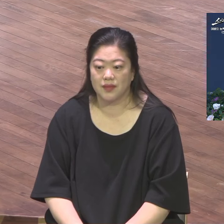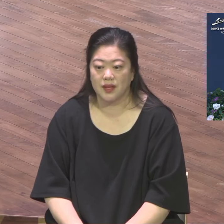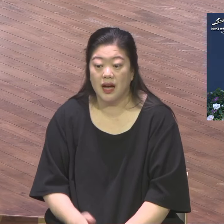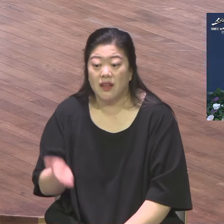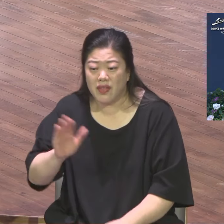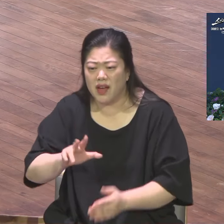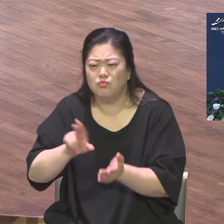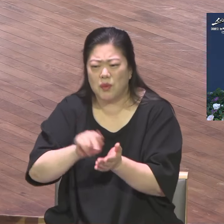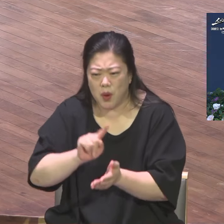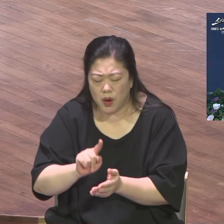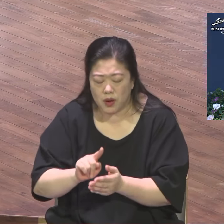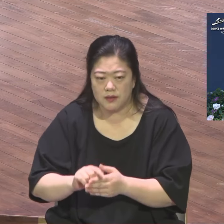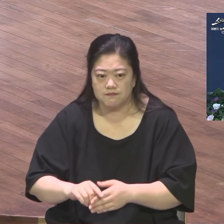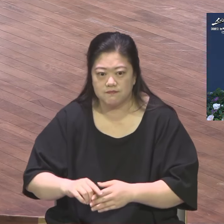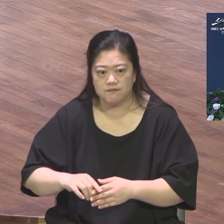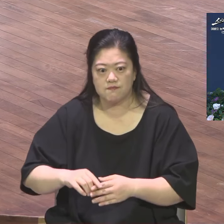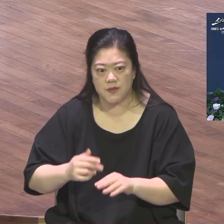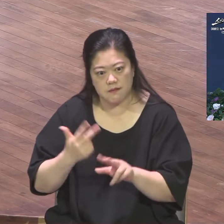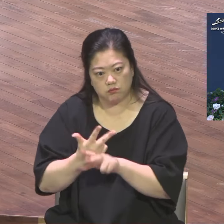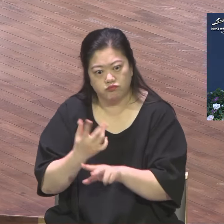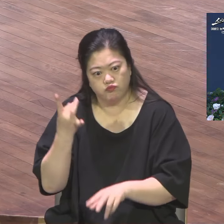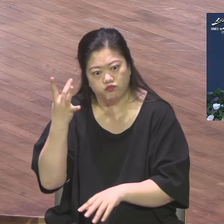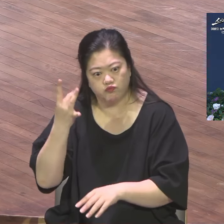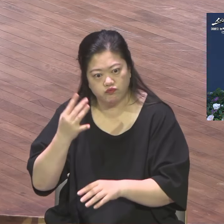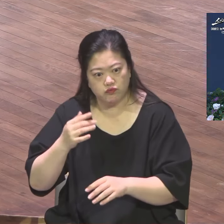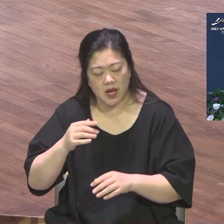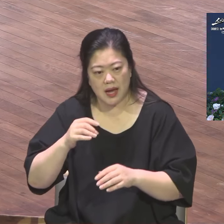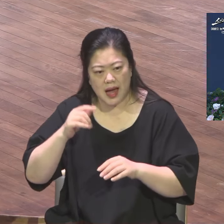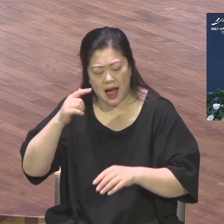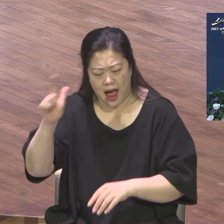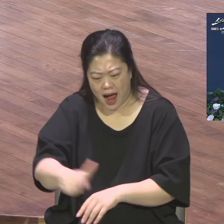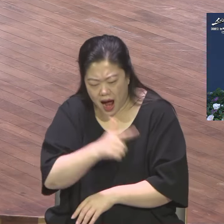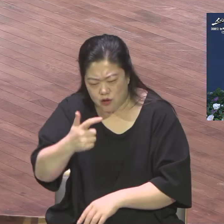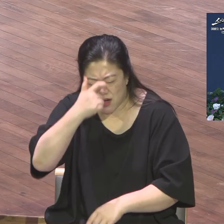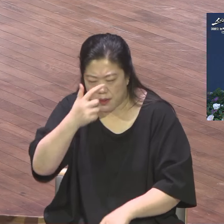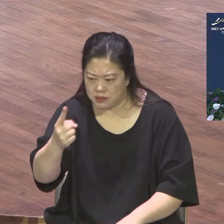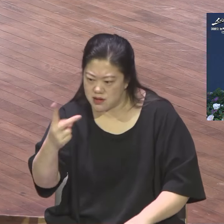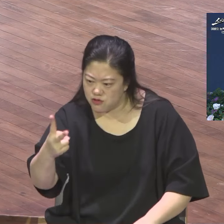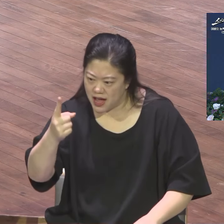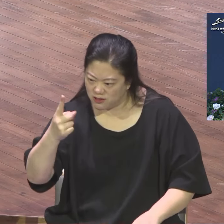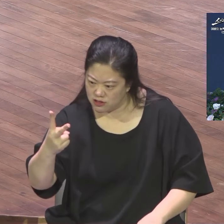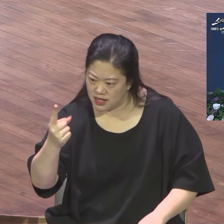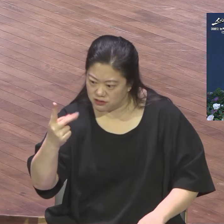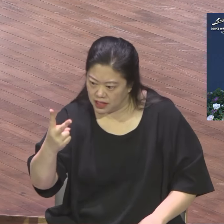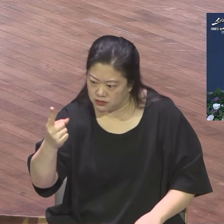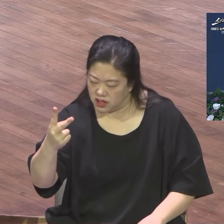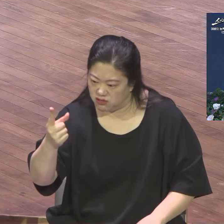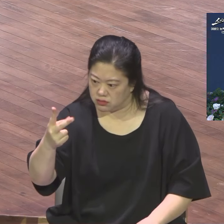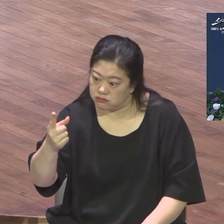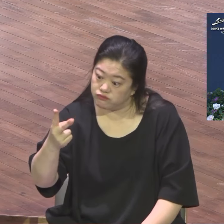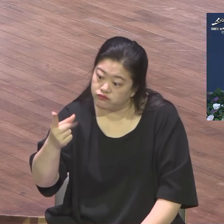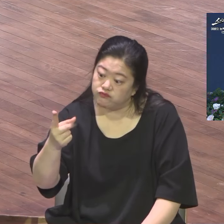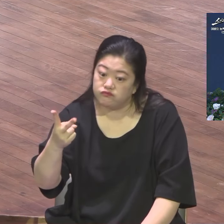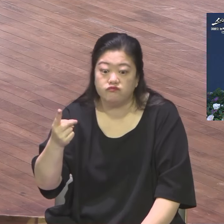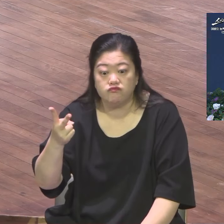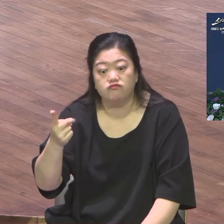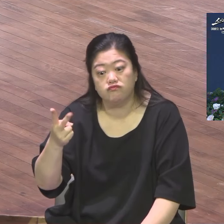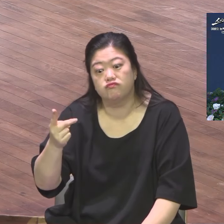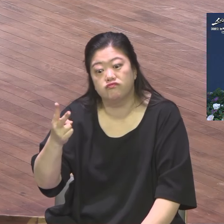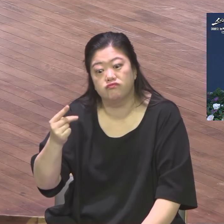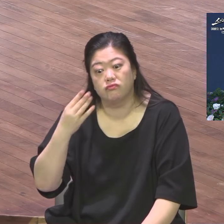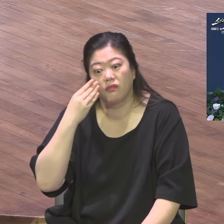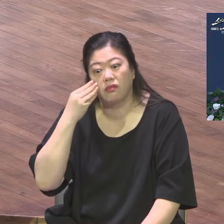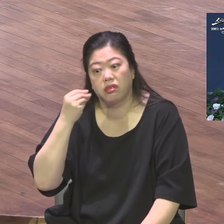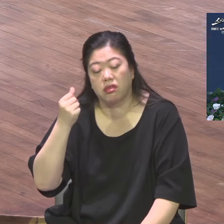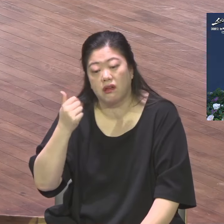들려요. 형식과 빠집니다. 그래서 중요한 것이 항상 여러분 예배에